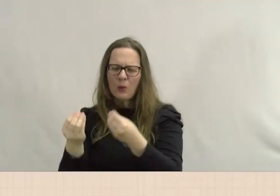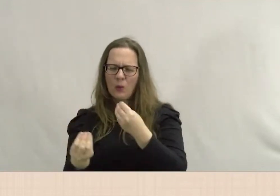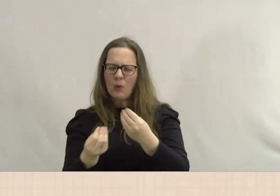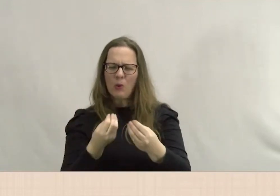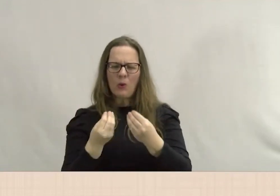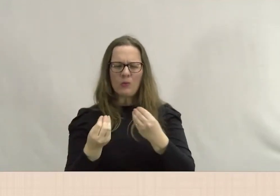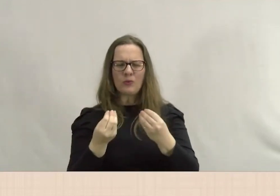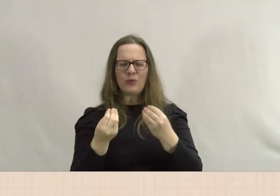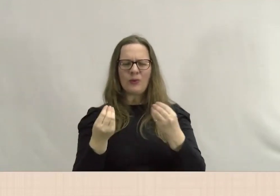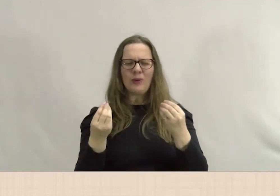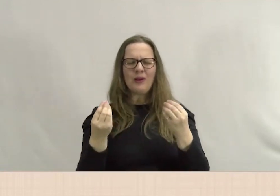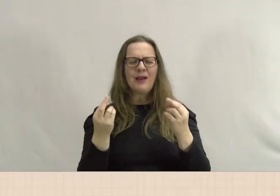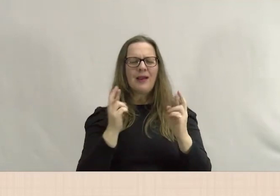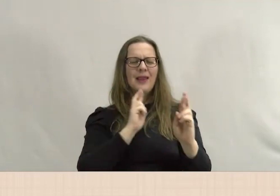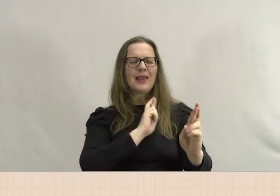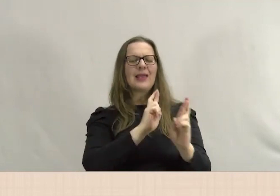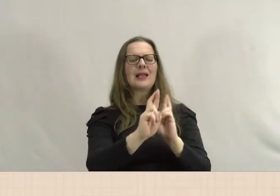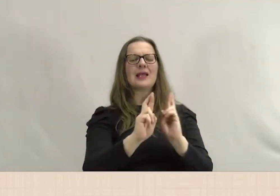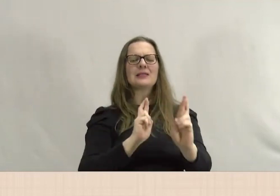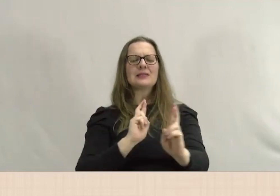irmãos, na esfera do amor.